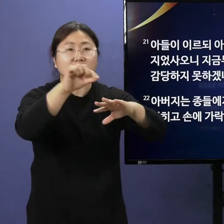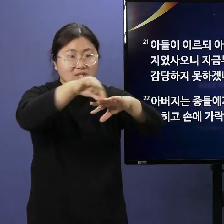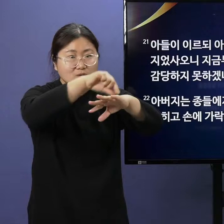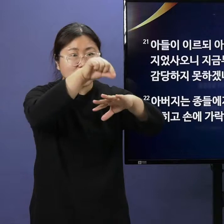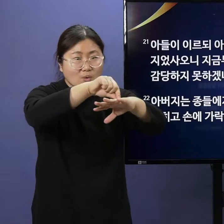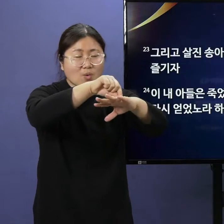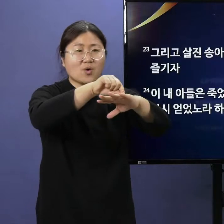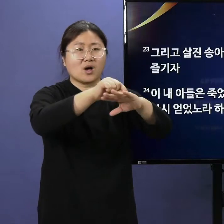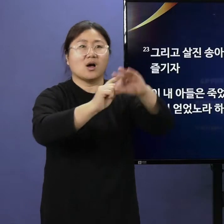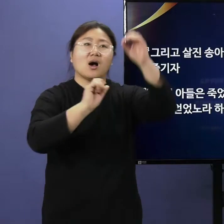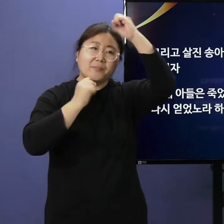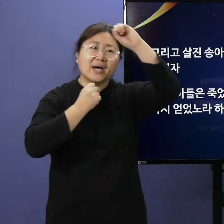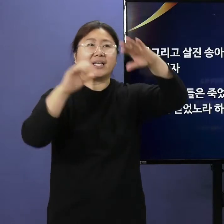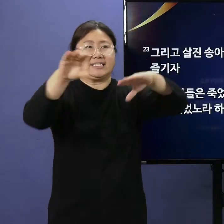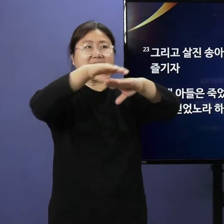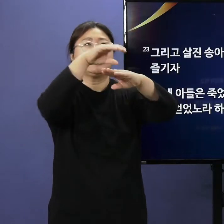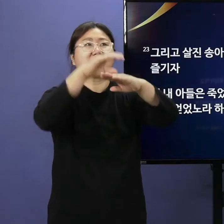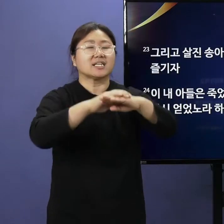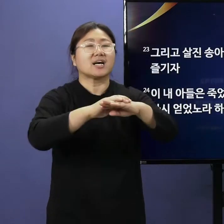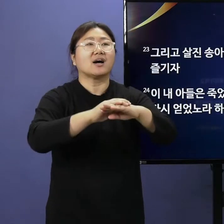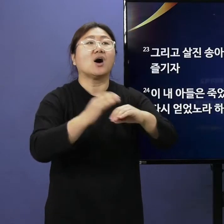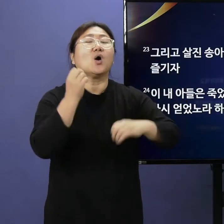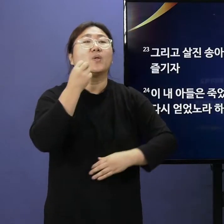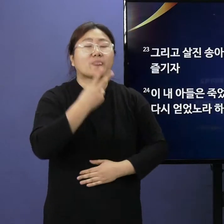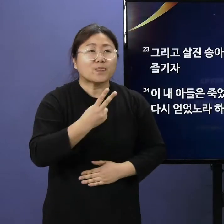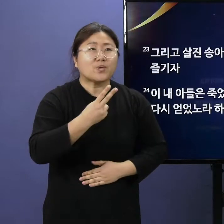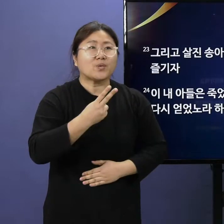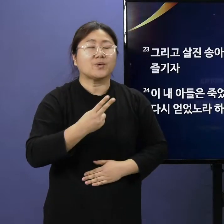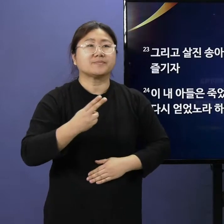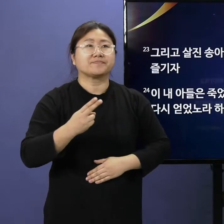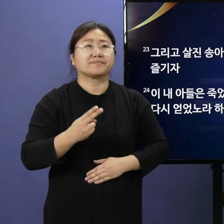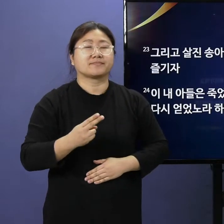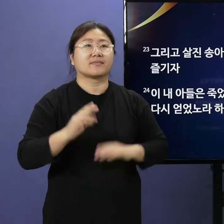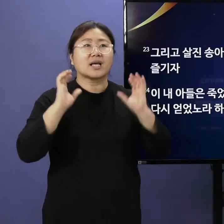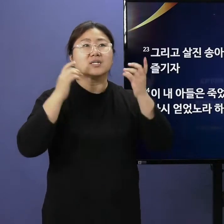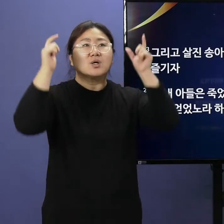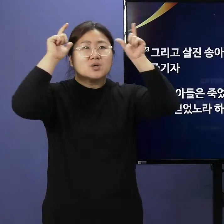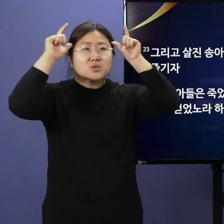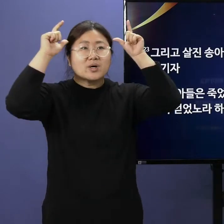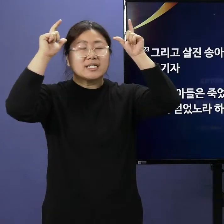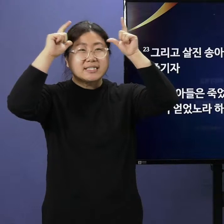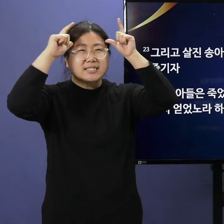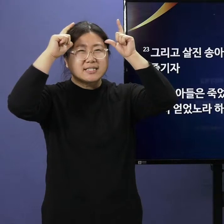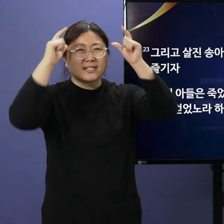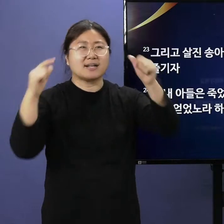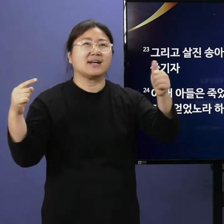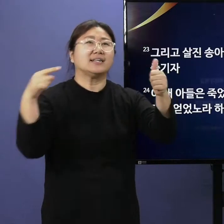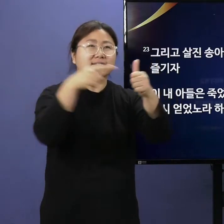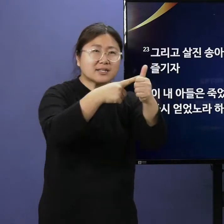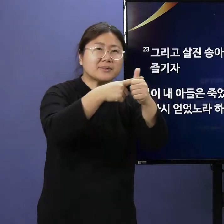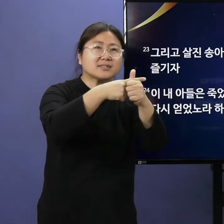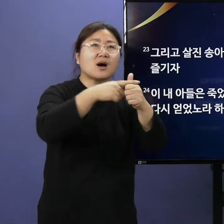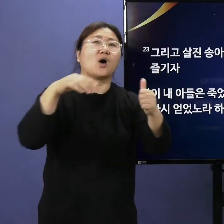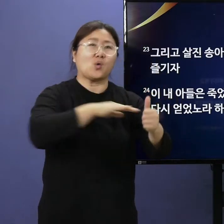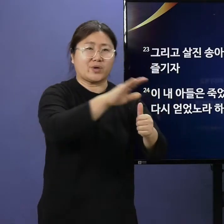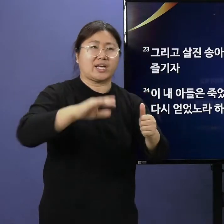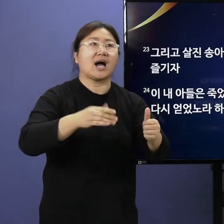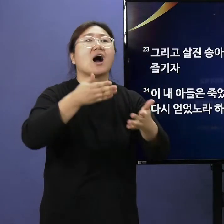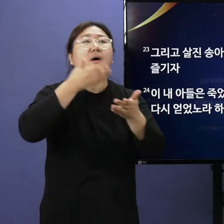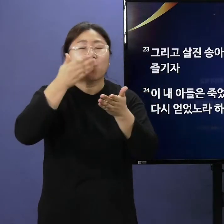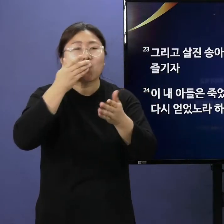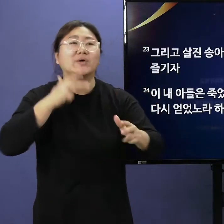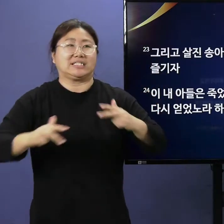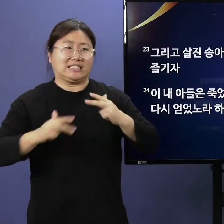발에 신을 신기라. 그리고 살찐 송아지를 끌어다가 잡으라. 우리가 먹고 즐기자. 함께